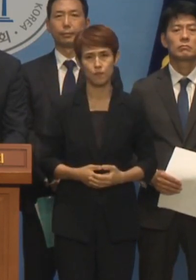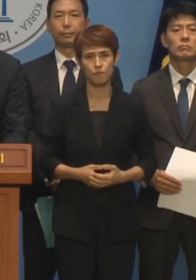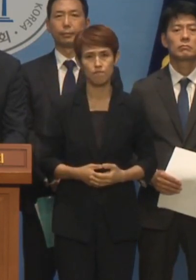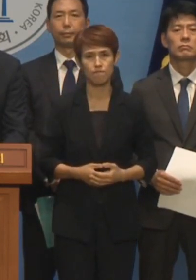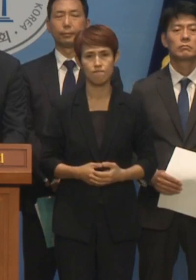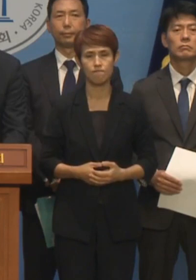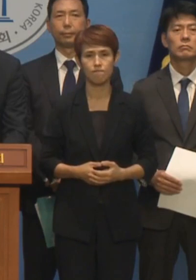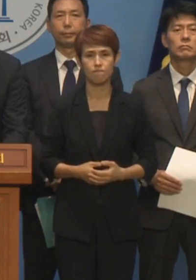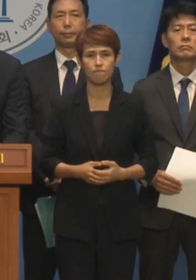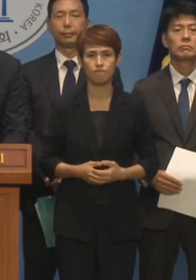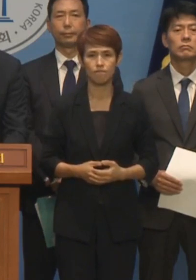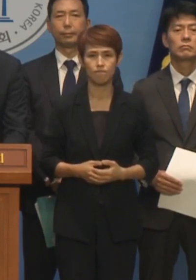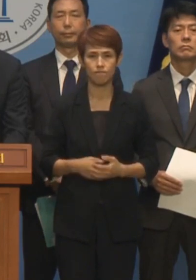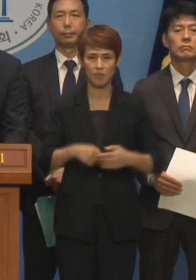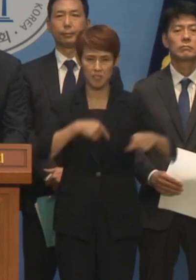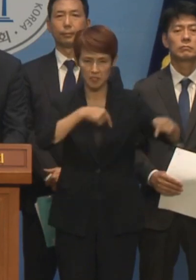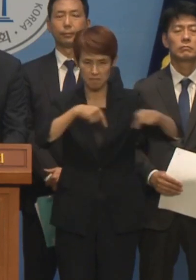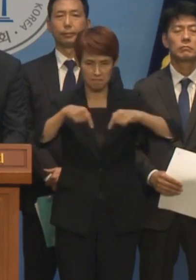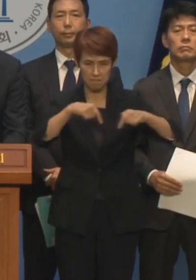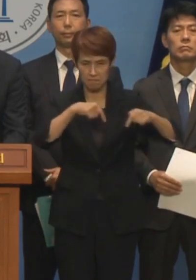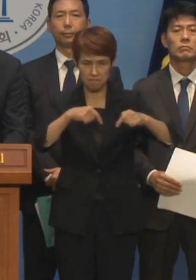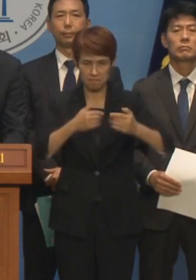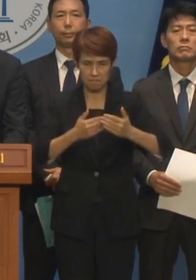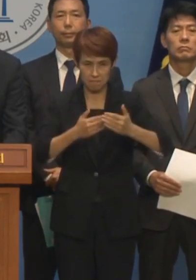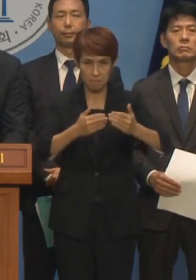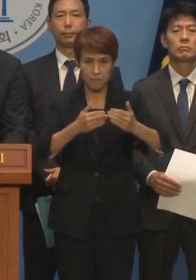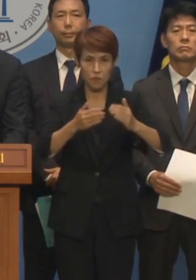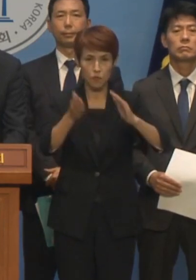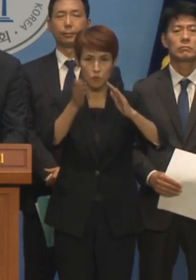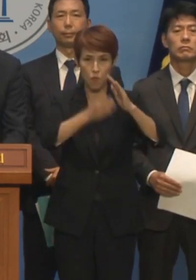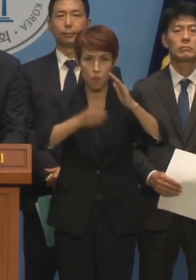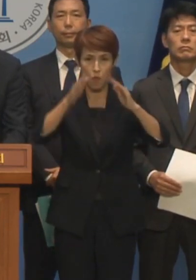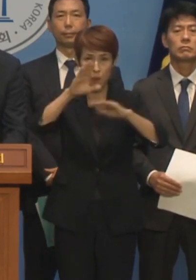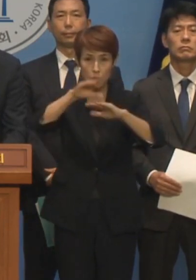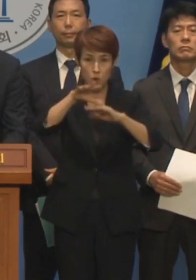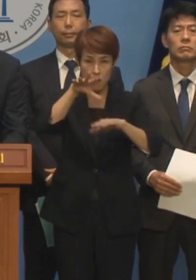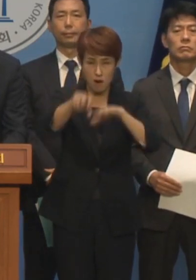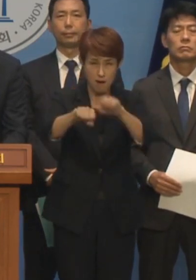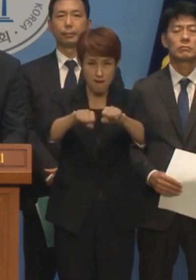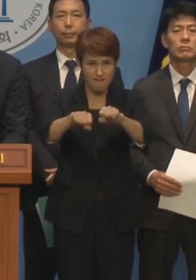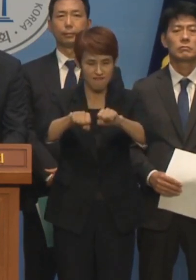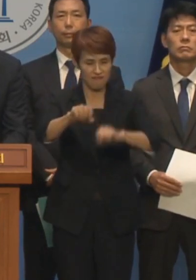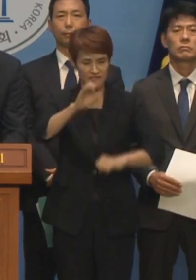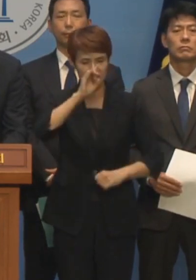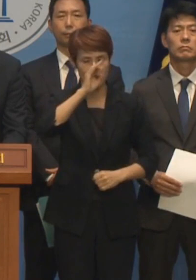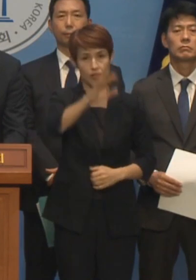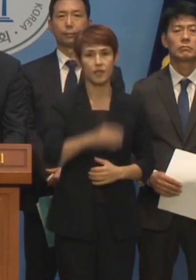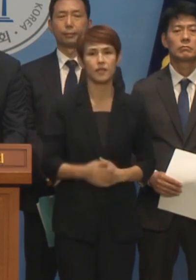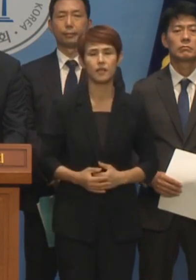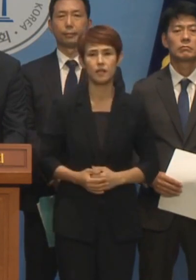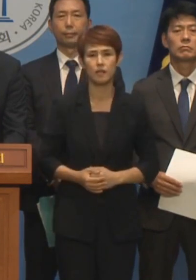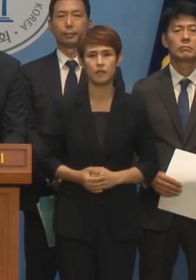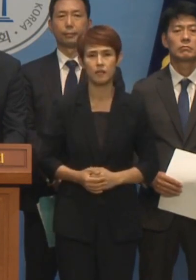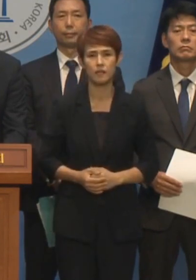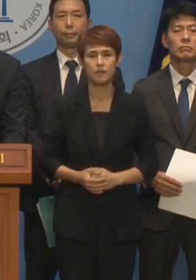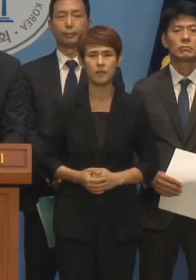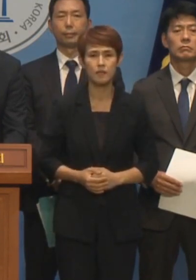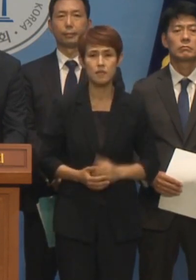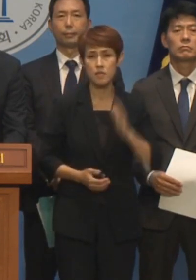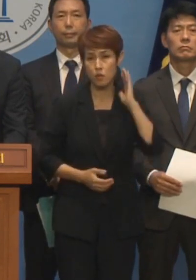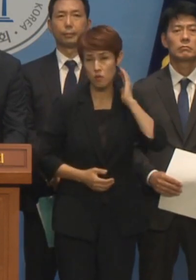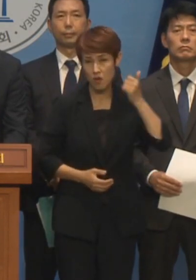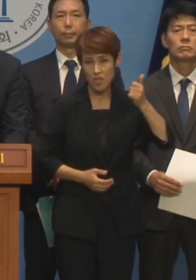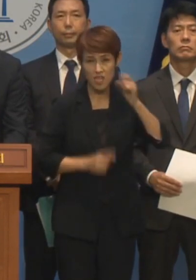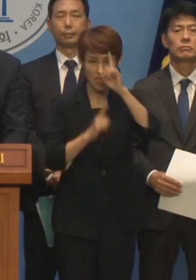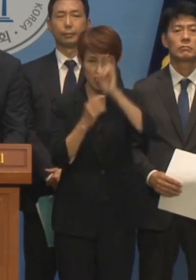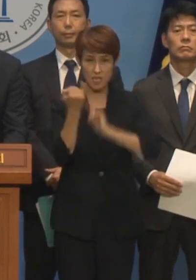정권의 시나리오되고 진행되고 있는 공영방송 장악은 절대 안 될 것입니다. 계속 대통령이